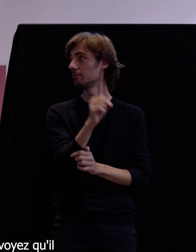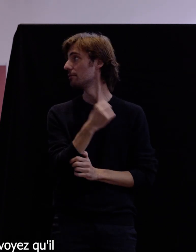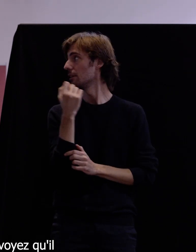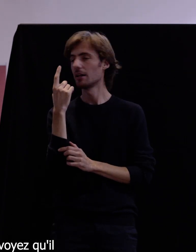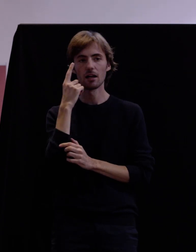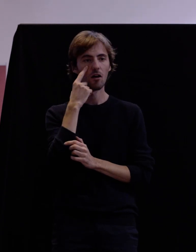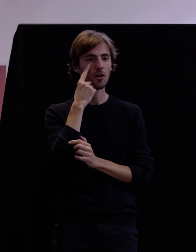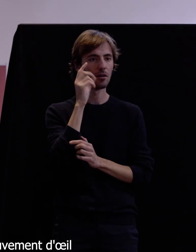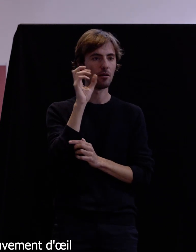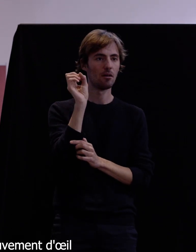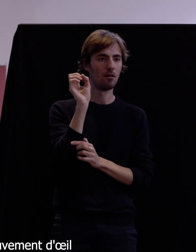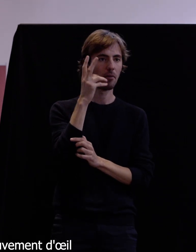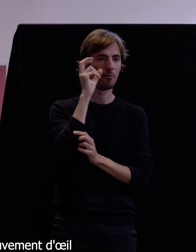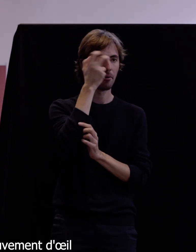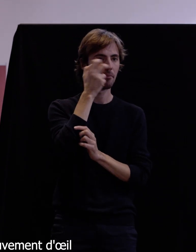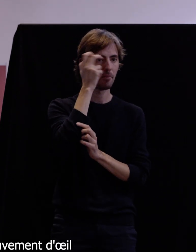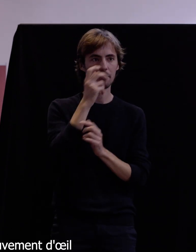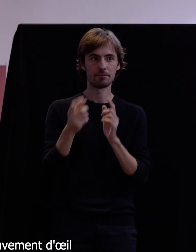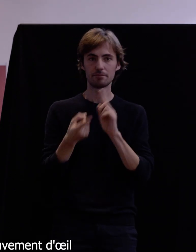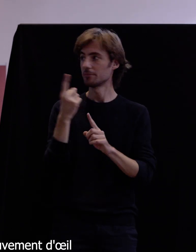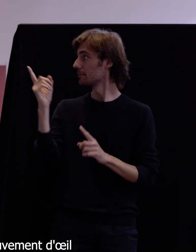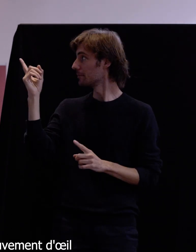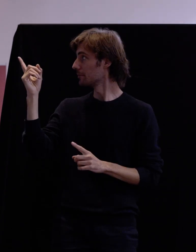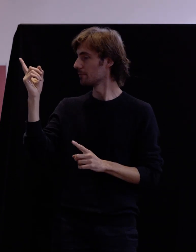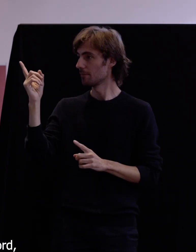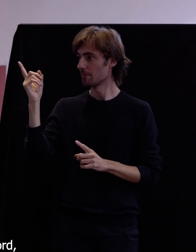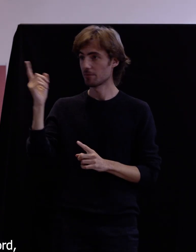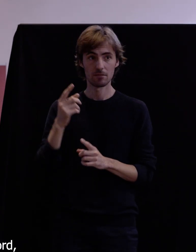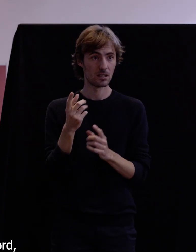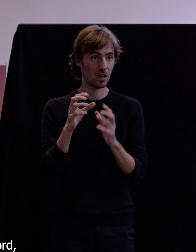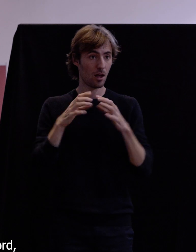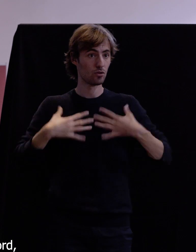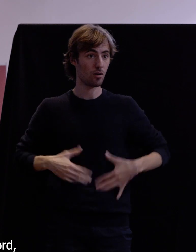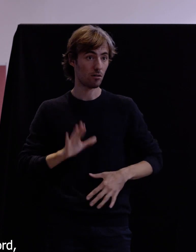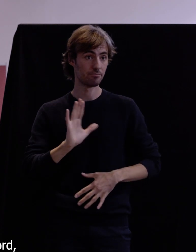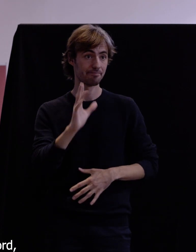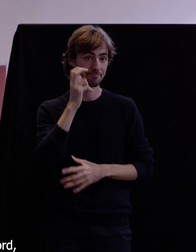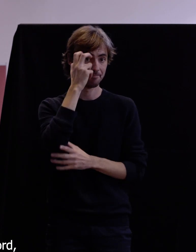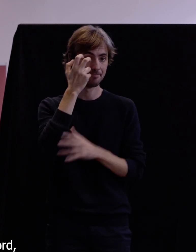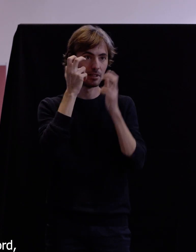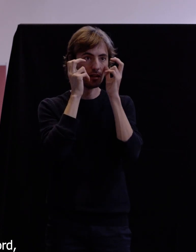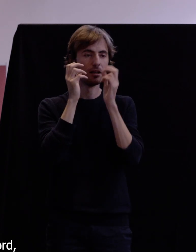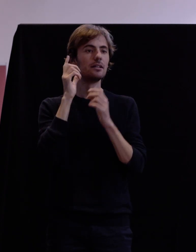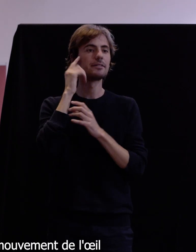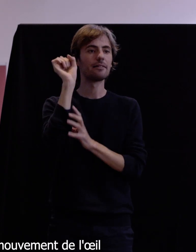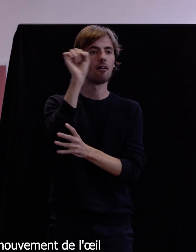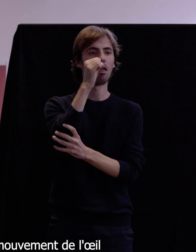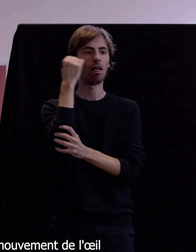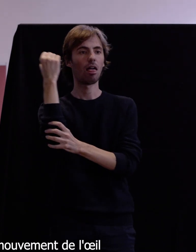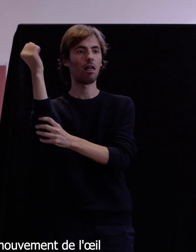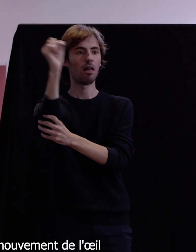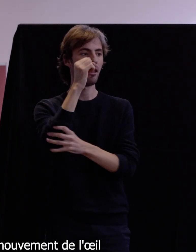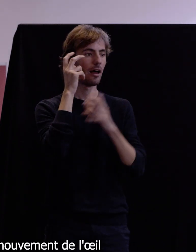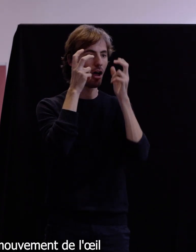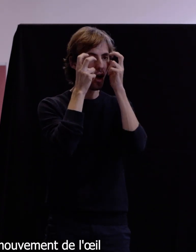qui se déclenche. Ça, c'est un mouvement d'œil qui est physiologique en fait. D'accord ? Le fait d'avoir la tête qui tourne, ça va